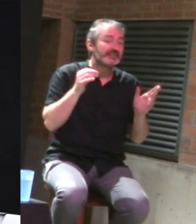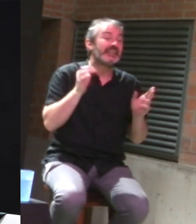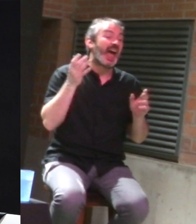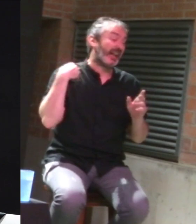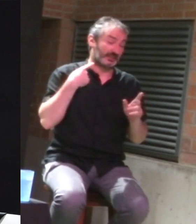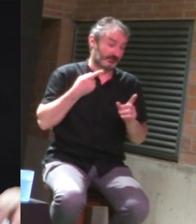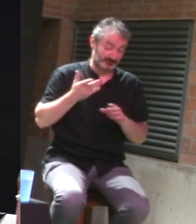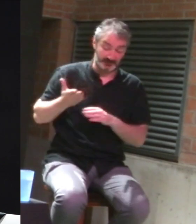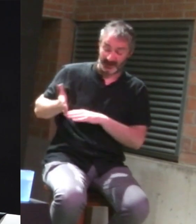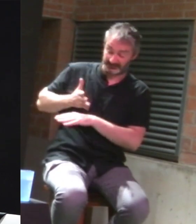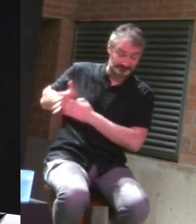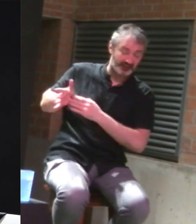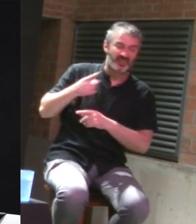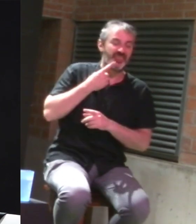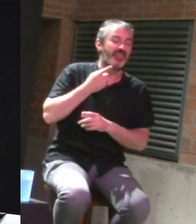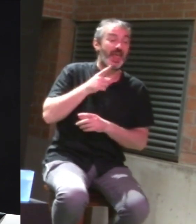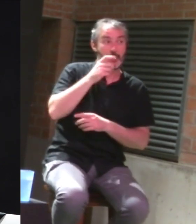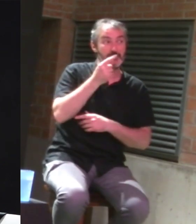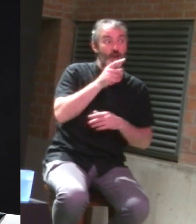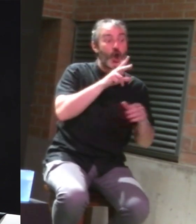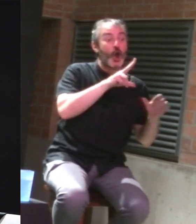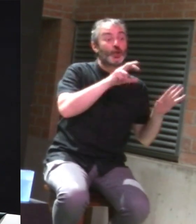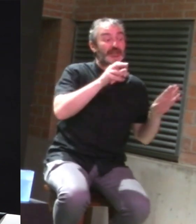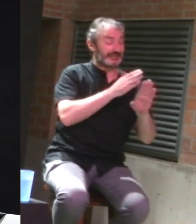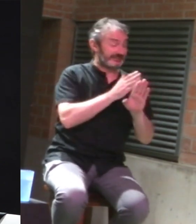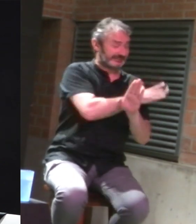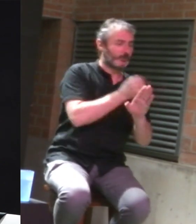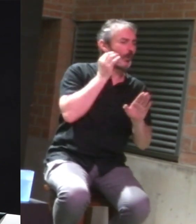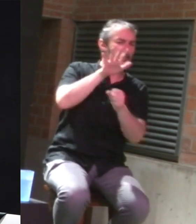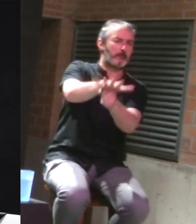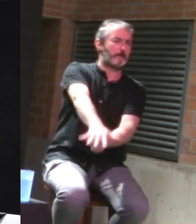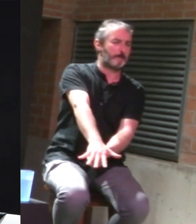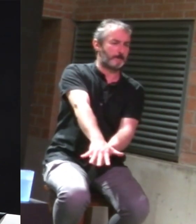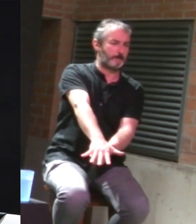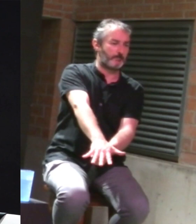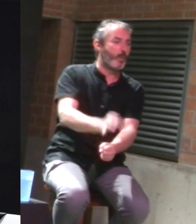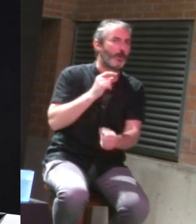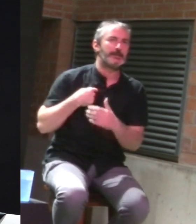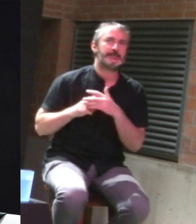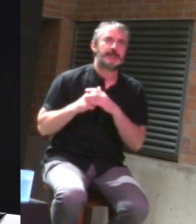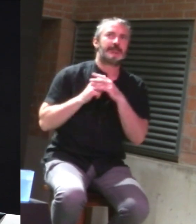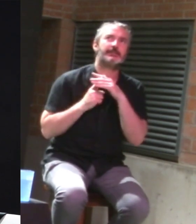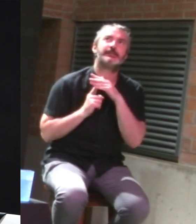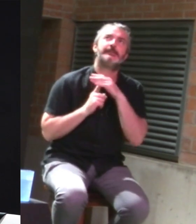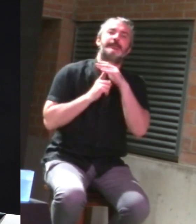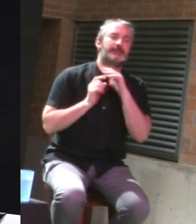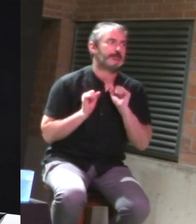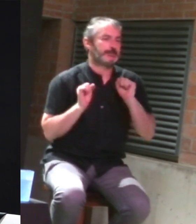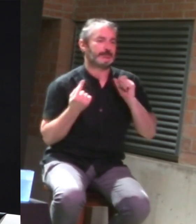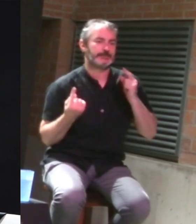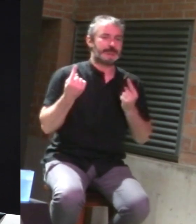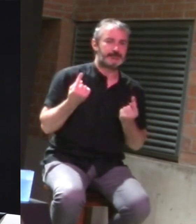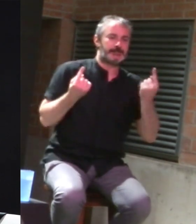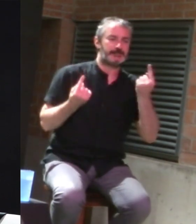silenciades, com molt bé ha dit ella, des dels anys 80 del segle XIX estan intentant federar-se, estan intentant